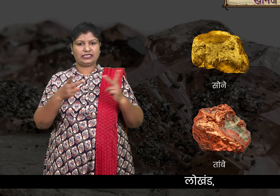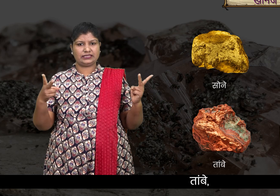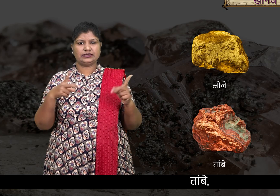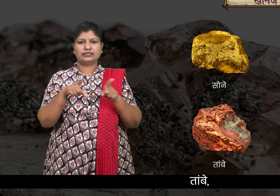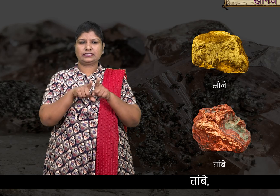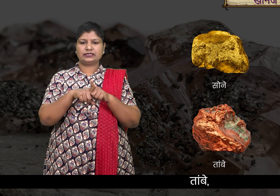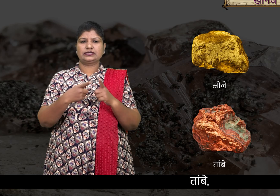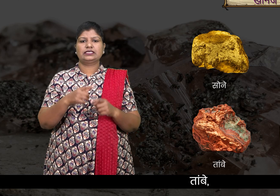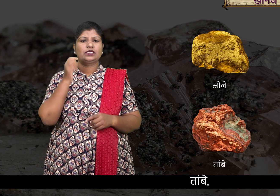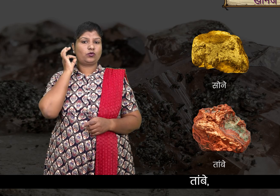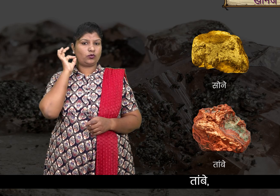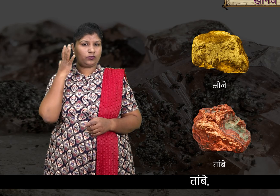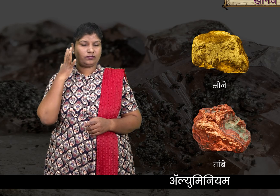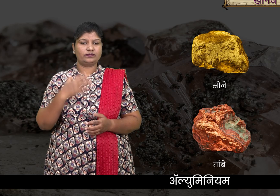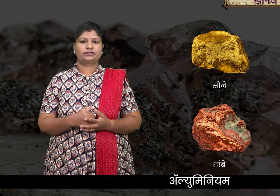तांबे,